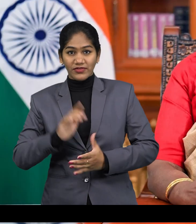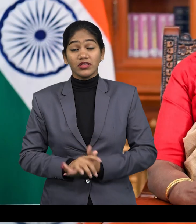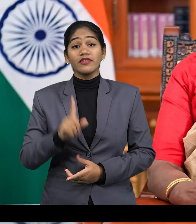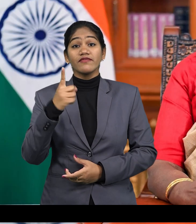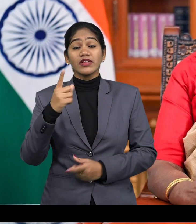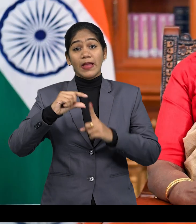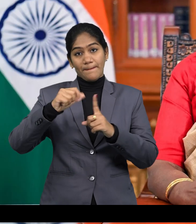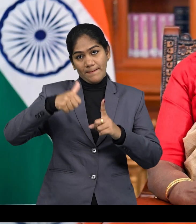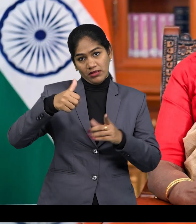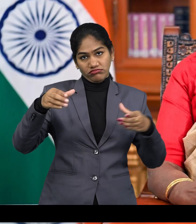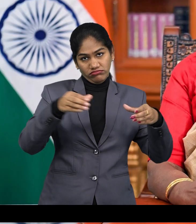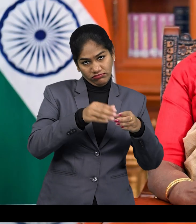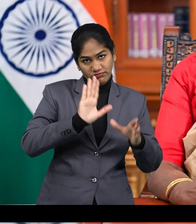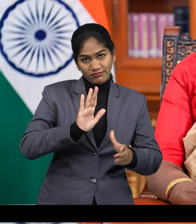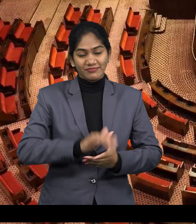రాష్ట్రపతి,